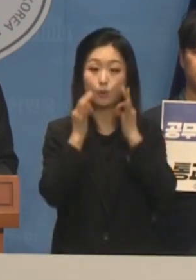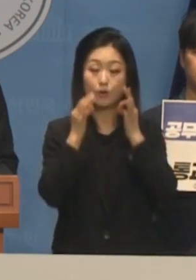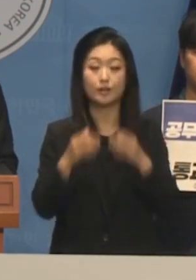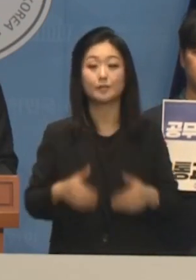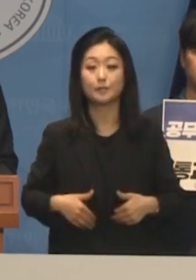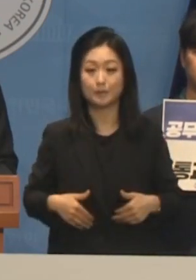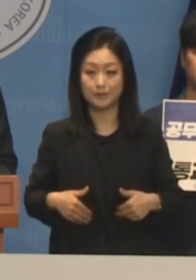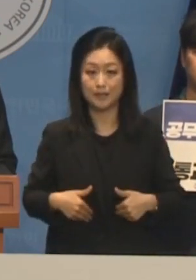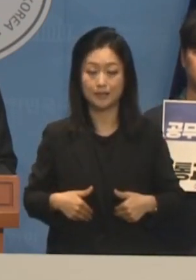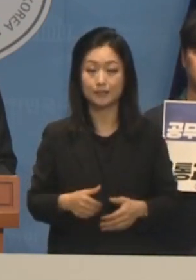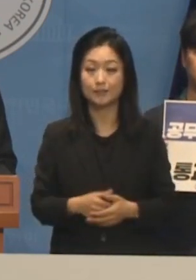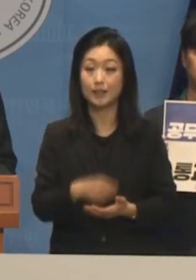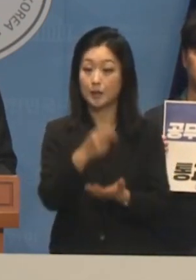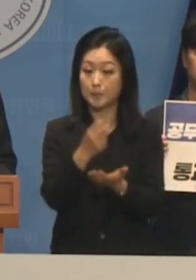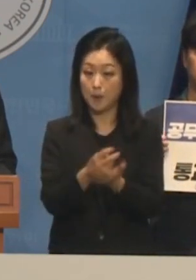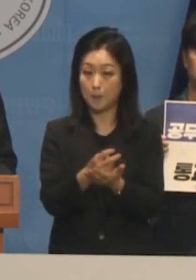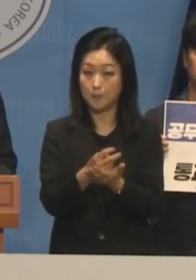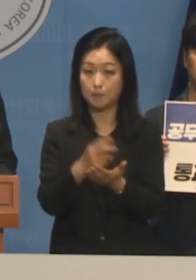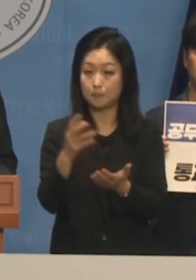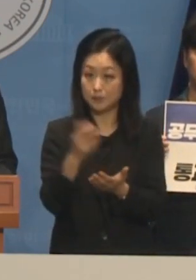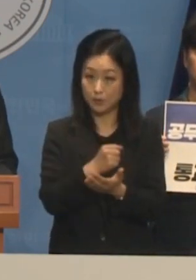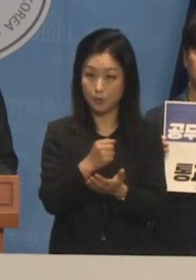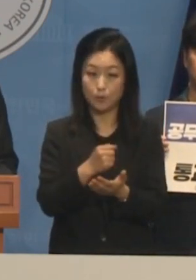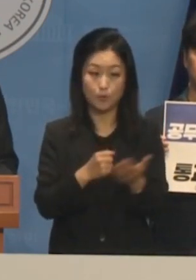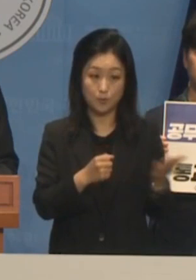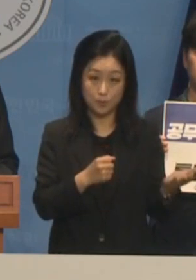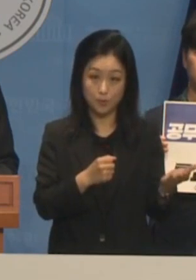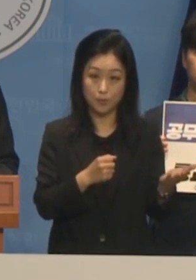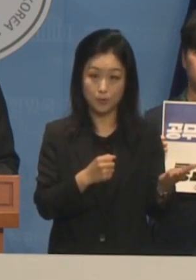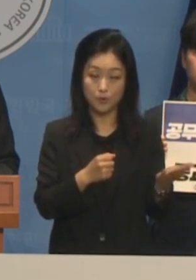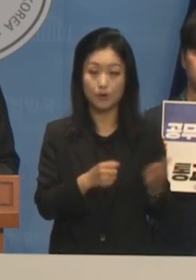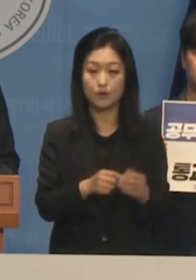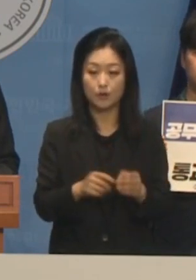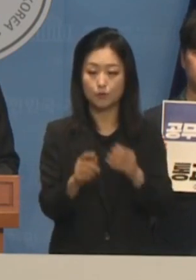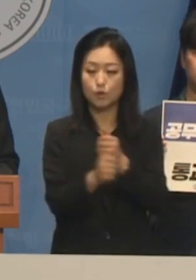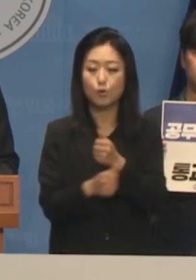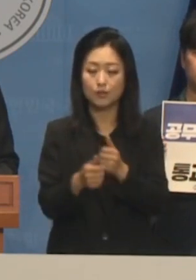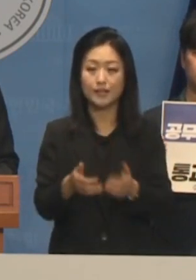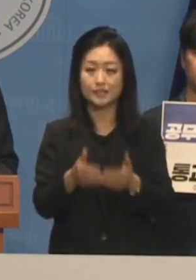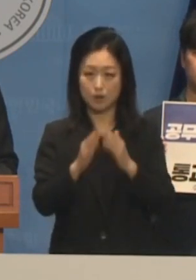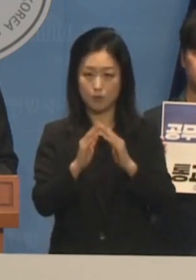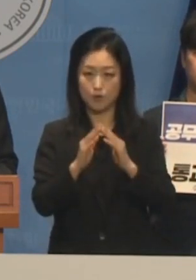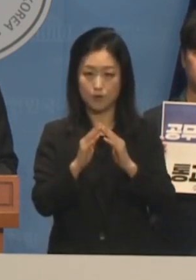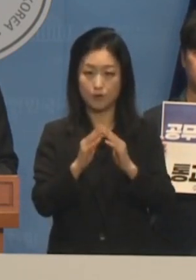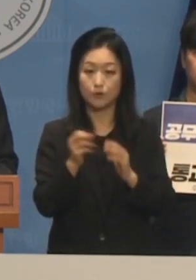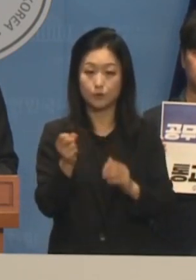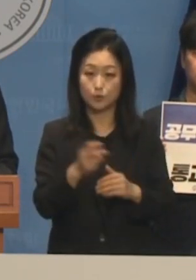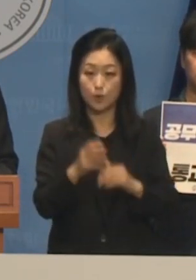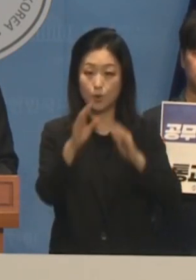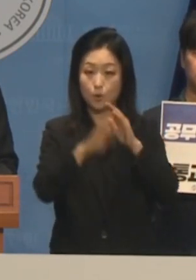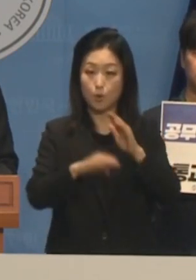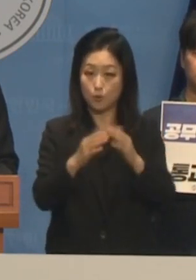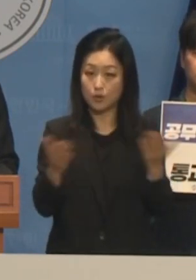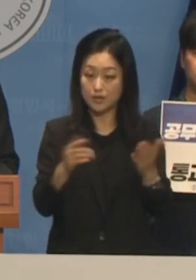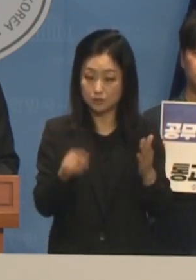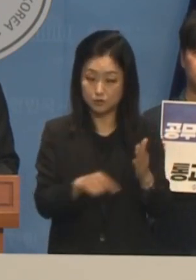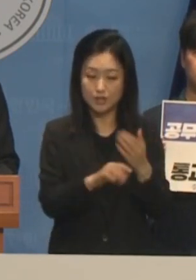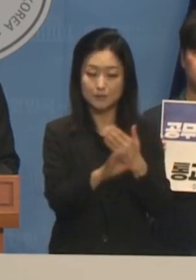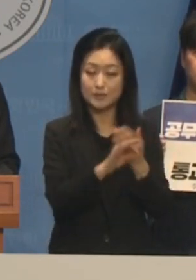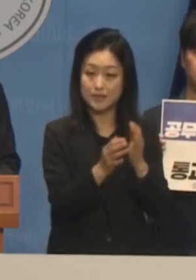합니다. 법적기구 공무직위원회를 상설화하고 공공부문 비정규직 노동자에